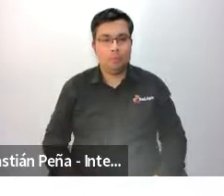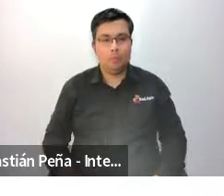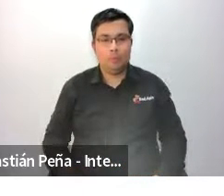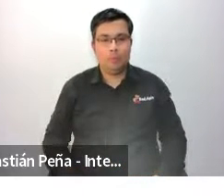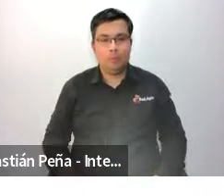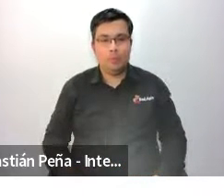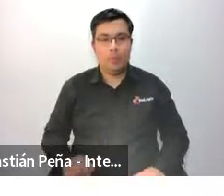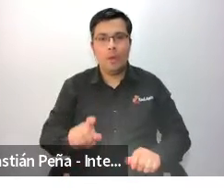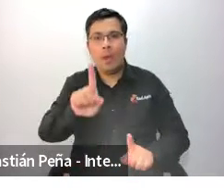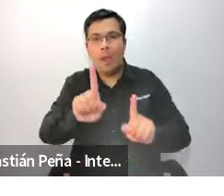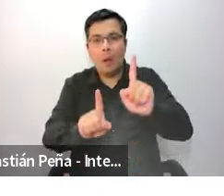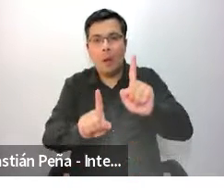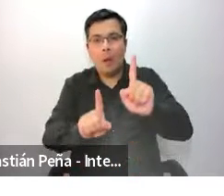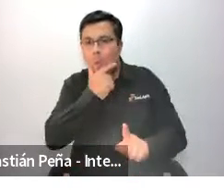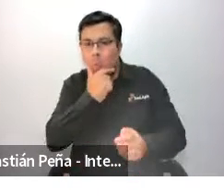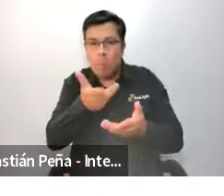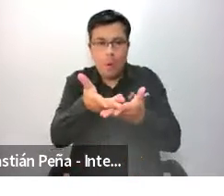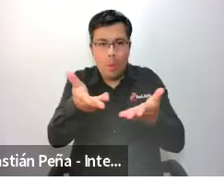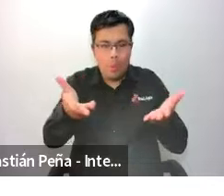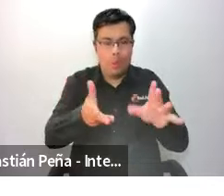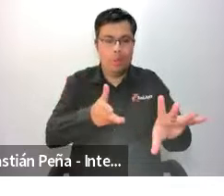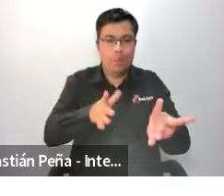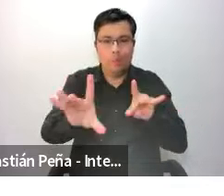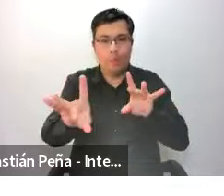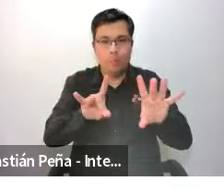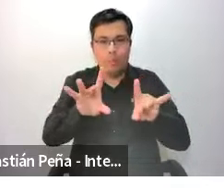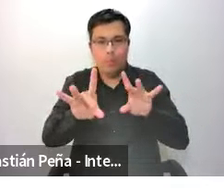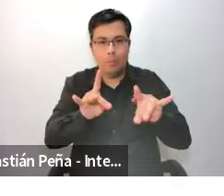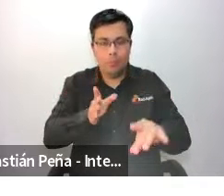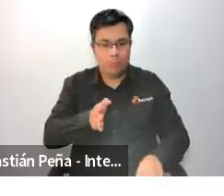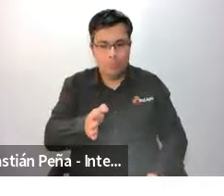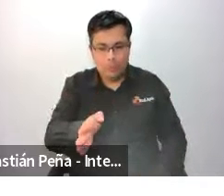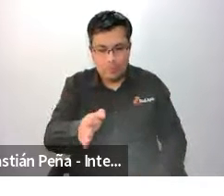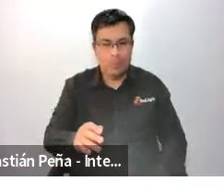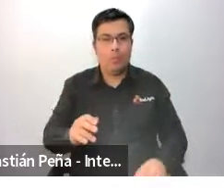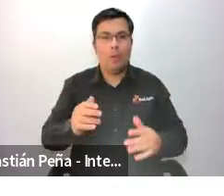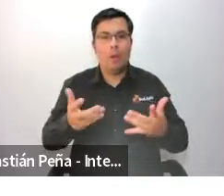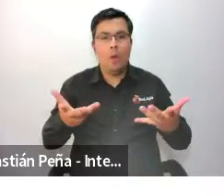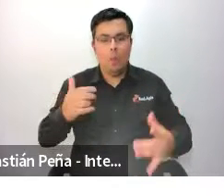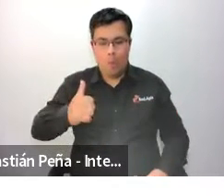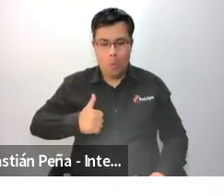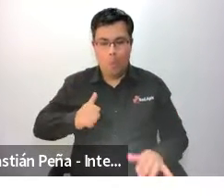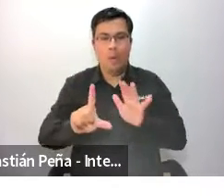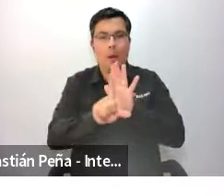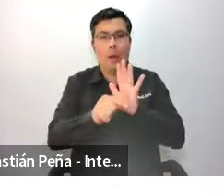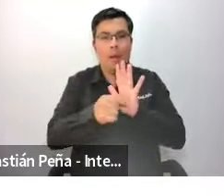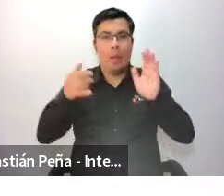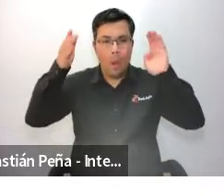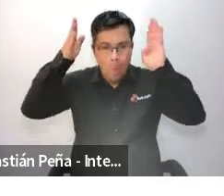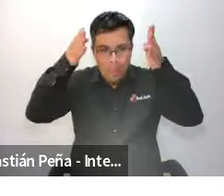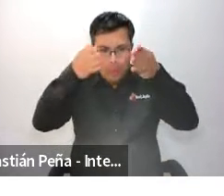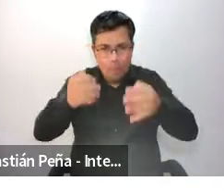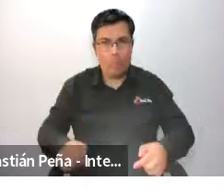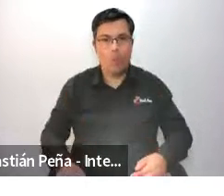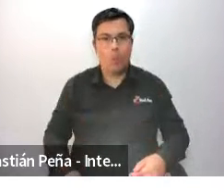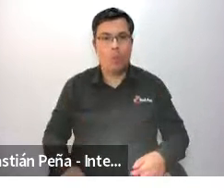algunas de las inquietudes más frecuentes, ¿no?, respecto de la implementación de la ley de autismo y de cómo esto, desde mi parte, ¿no?, y